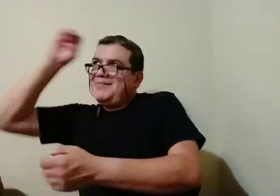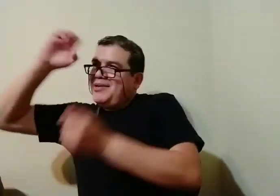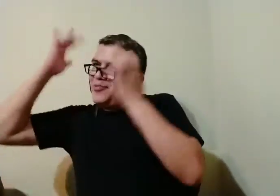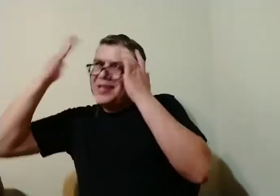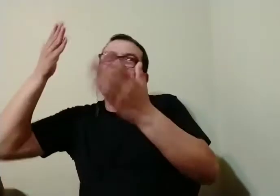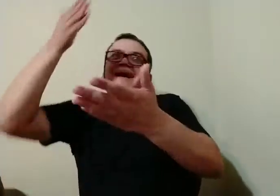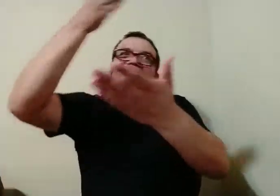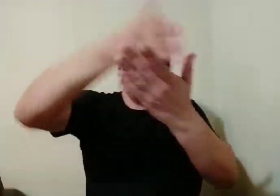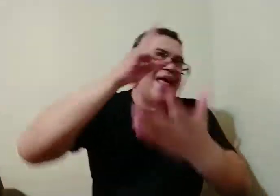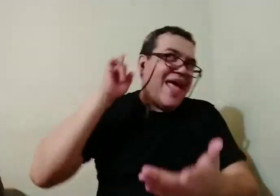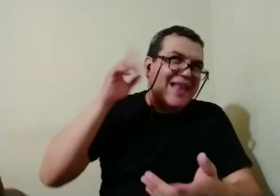vez.